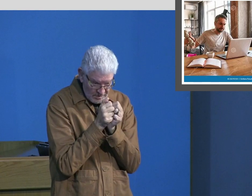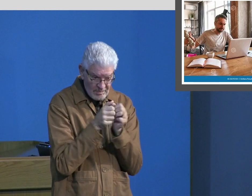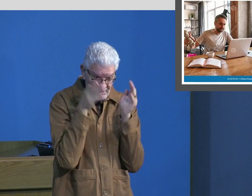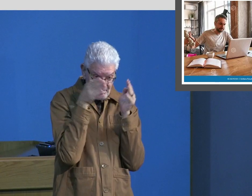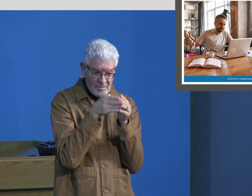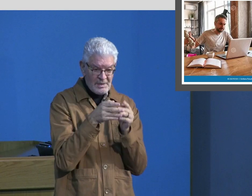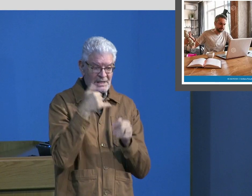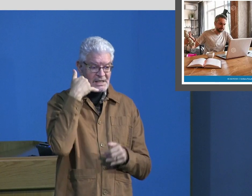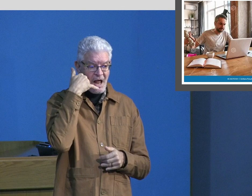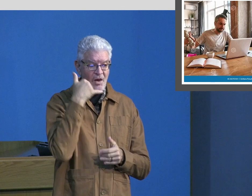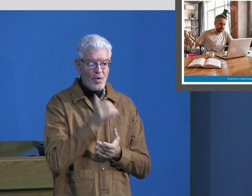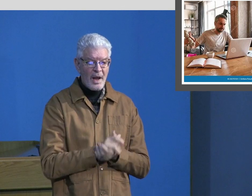die foon besig.